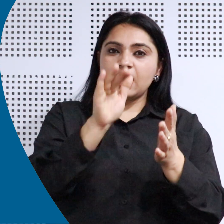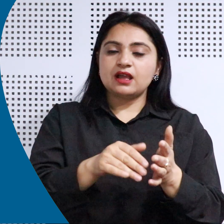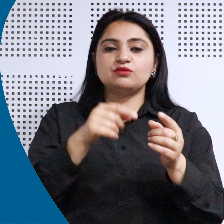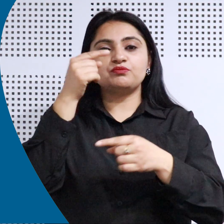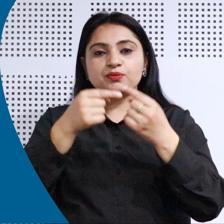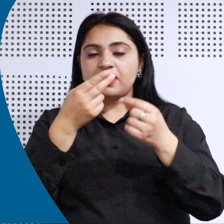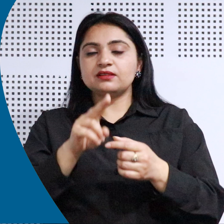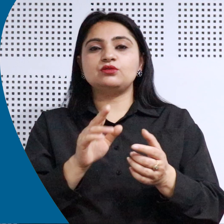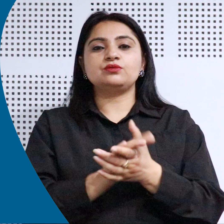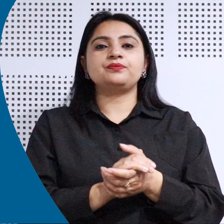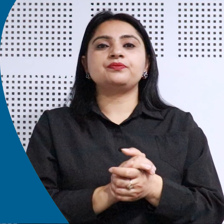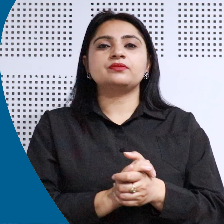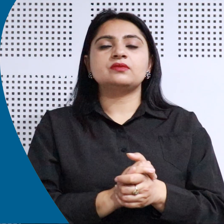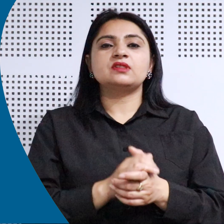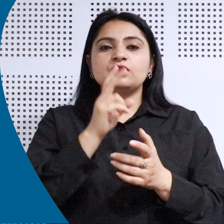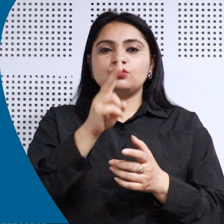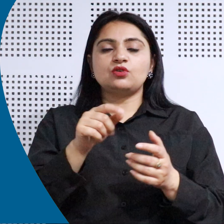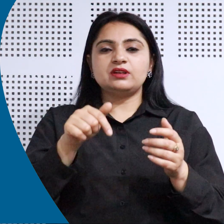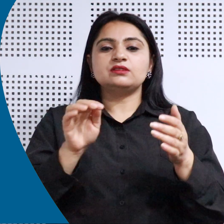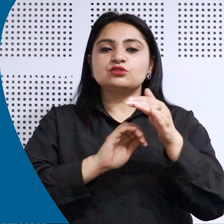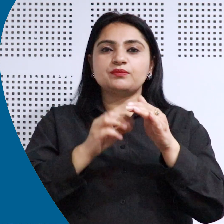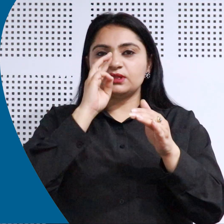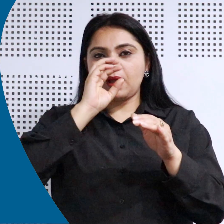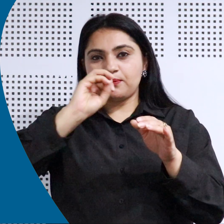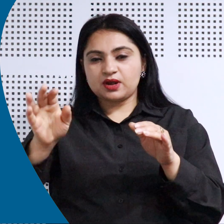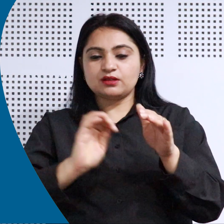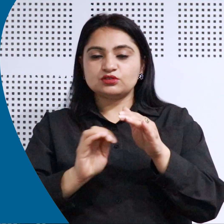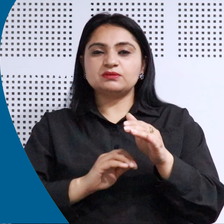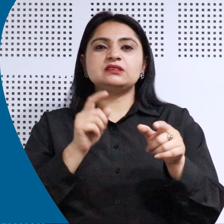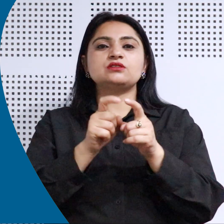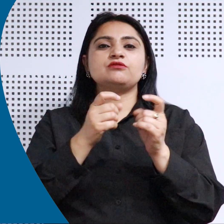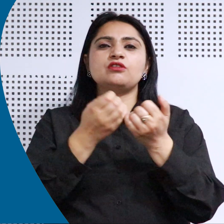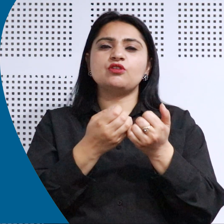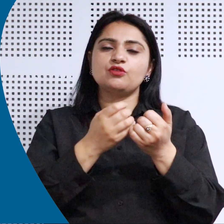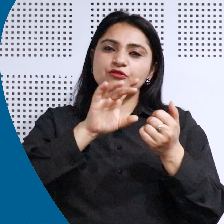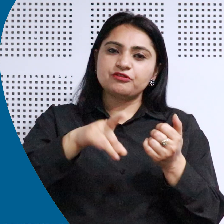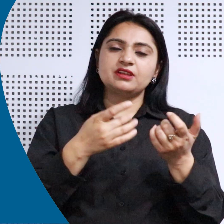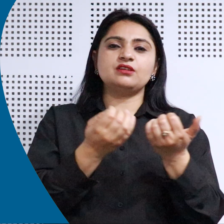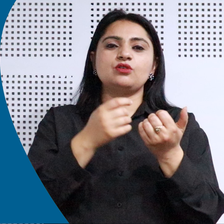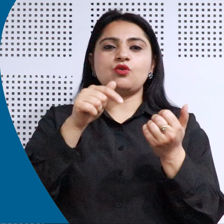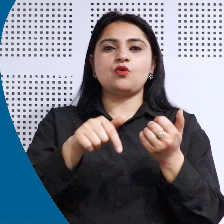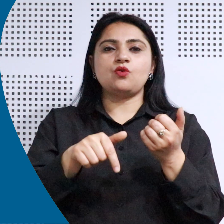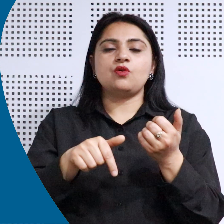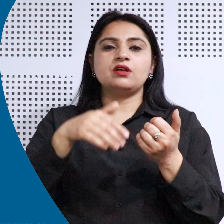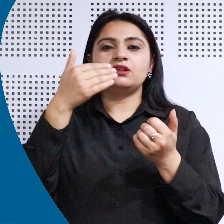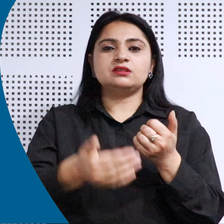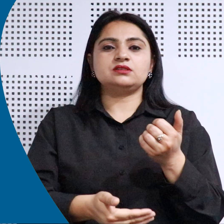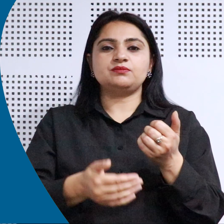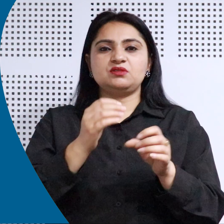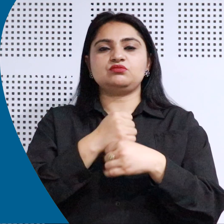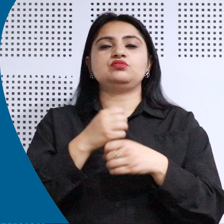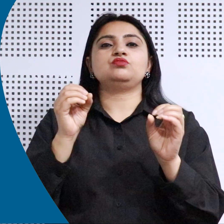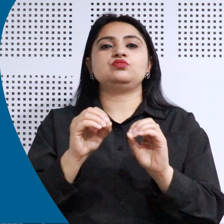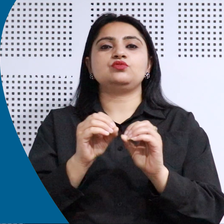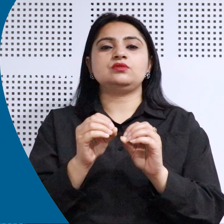थियो ती र अहिले त्यसपछि समितिमा पठायो, समितिले छलफल गर्यो, फेरि गर्यो। अहिलेसम्म चाहिँ निकल भएको